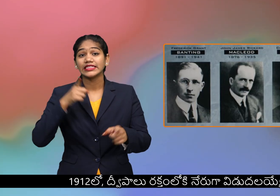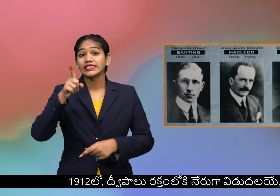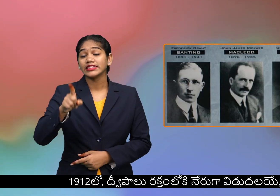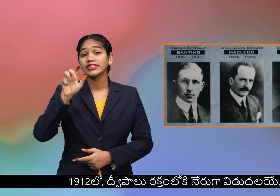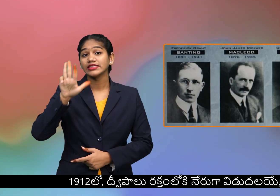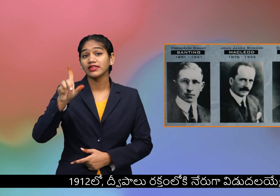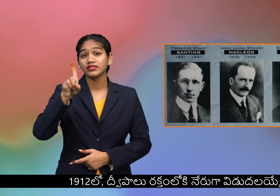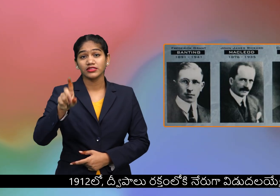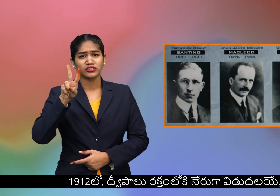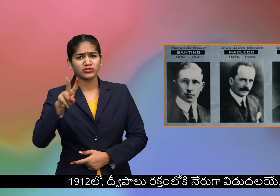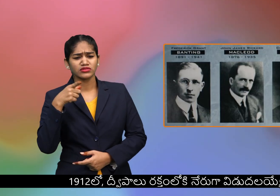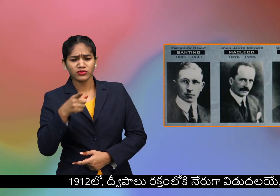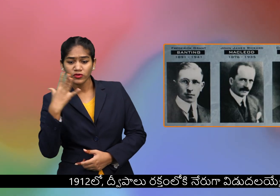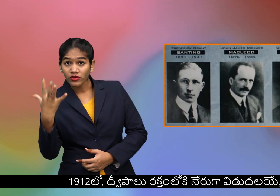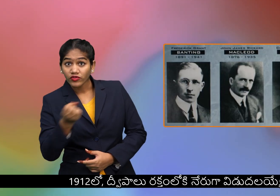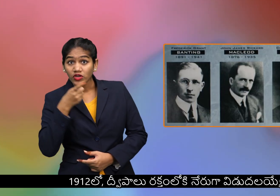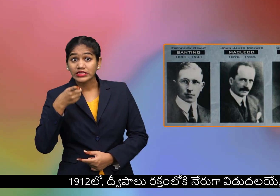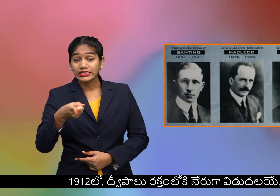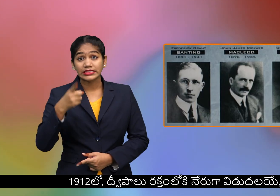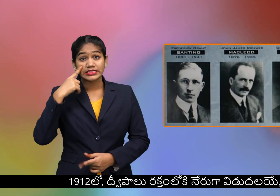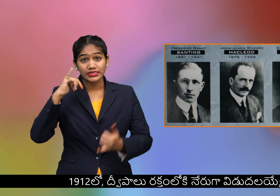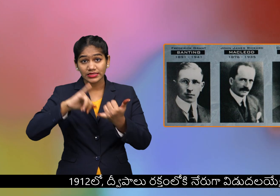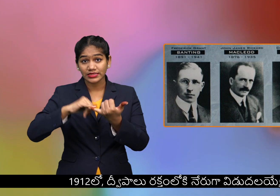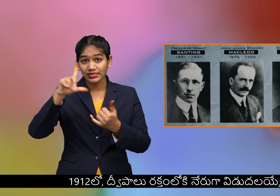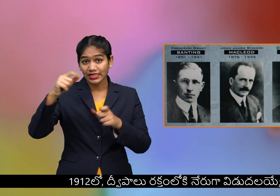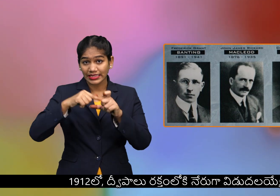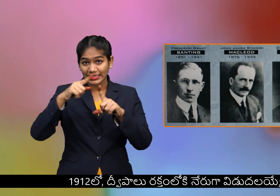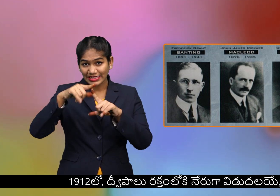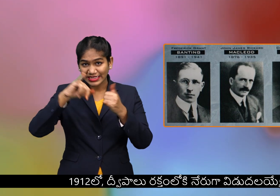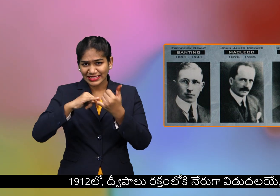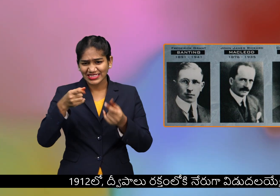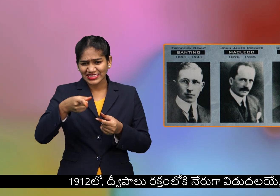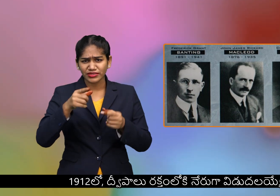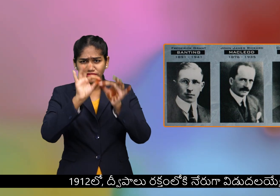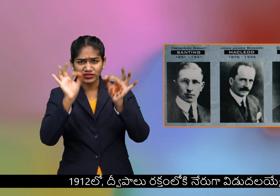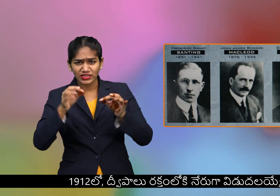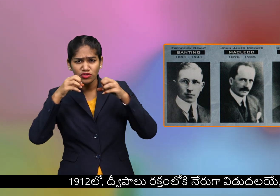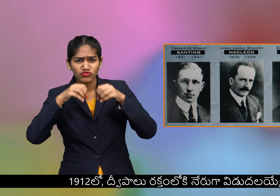1912లో ద్వీపాలు రక్తంలోకి నేరుగా విడుదలయ్యే స్రావాన్ని